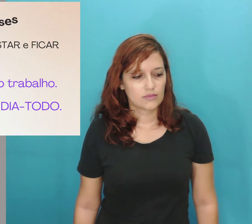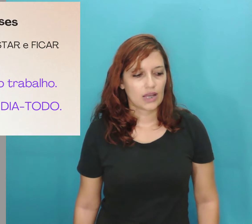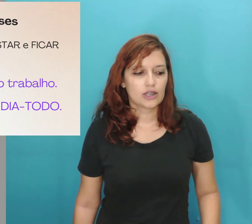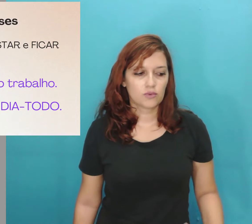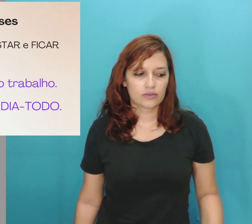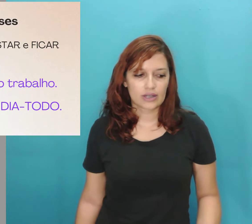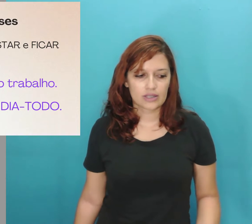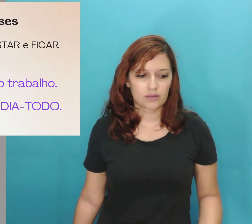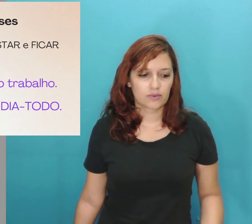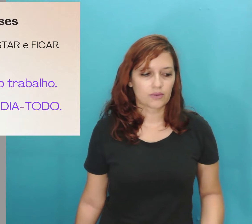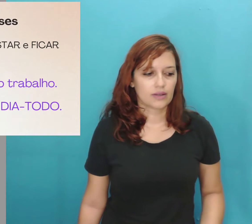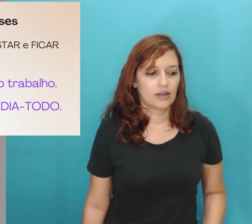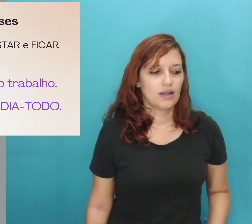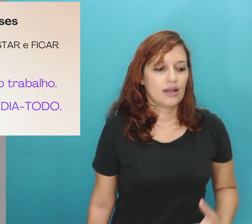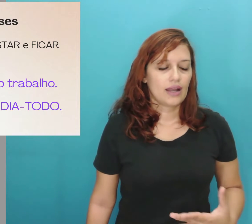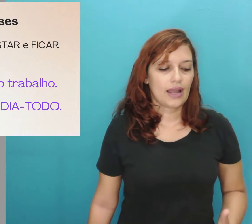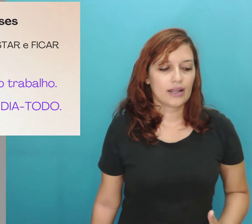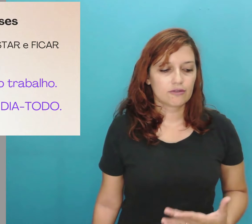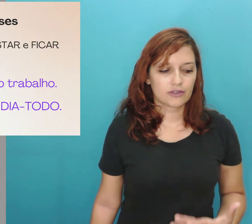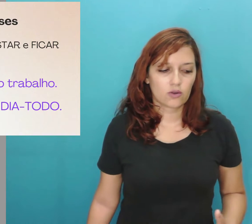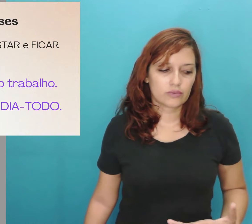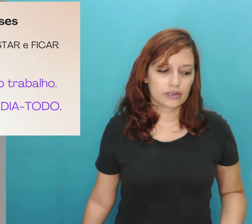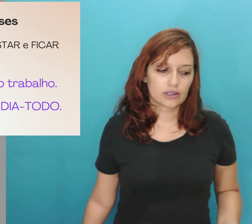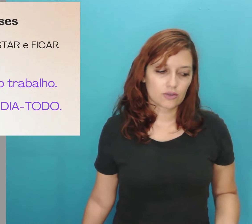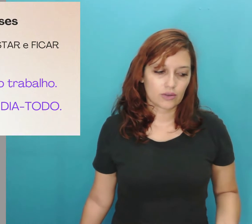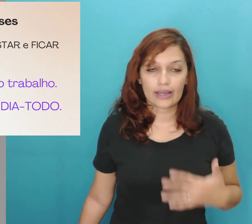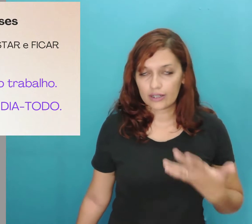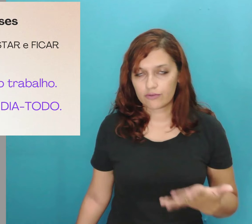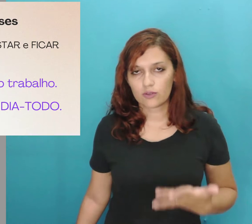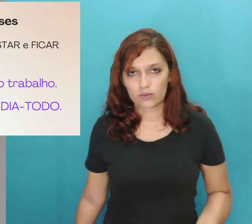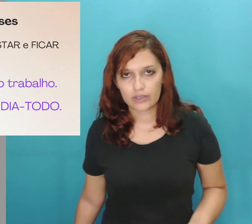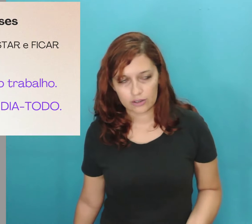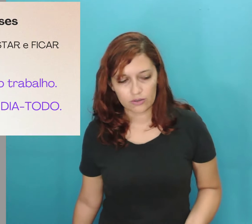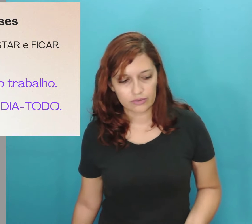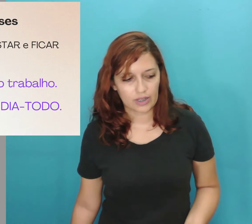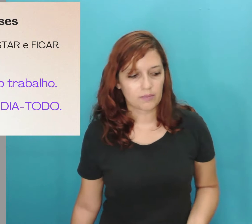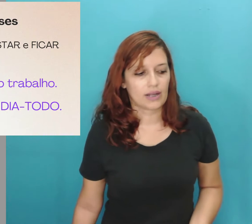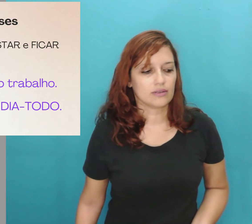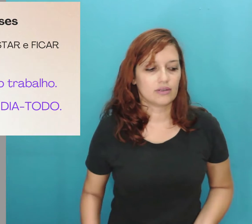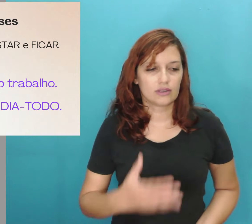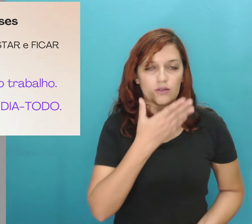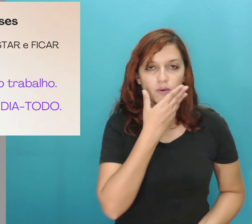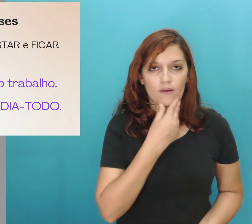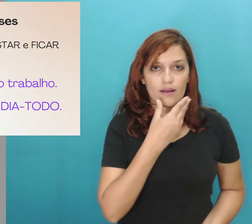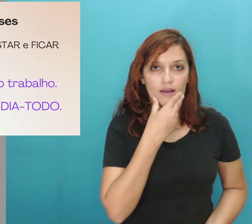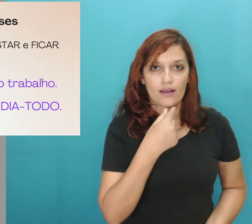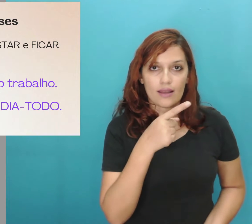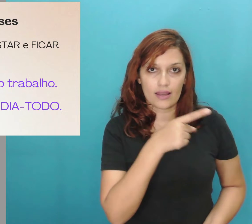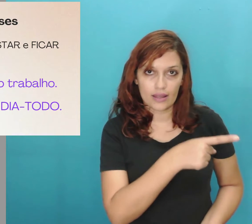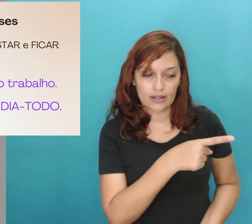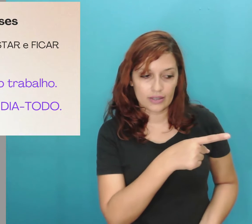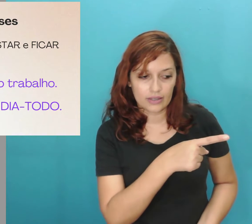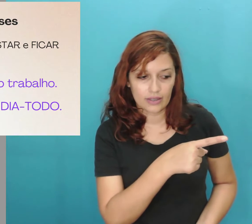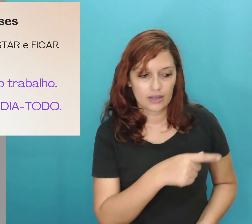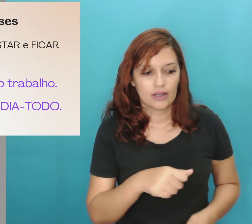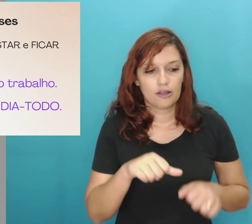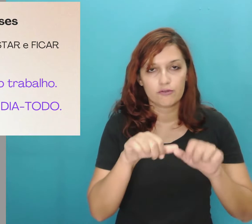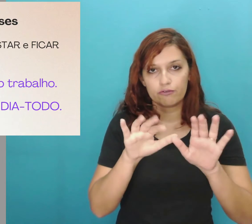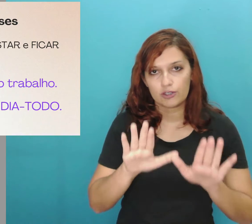Em um outro exemplo, ó, ela ficou o dia todo, ele ficou o dia todo no trabalho. Então, ó, ele